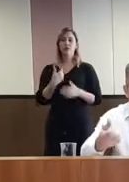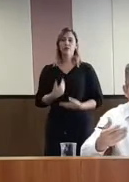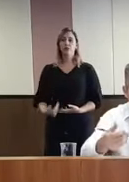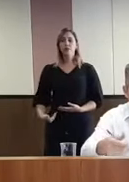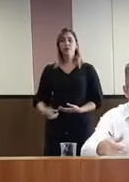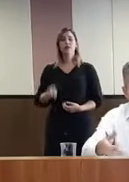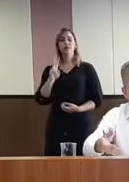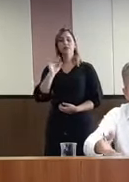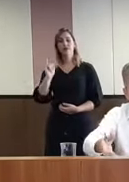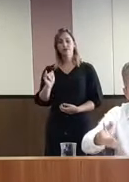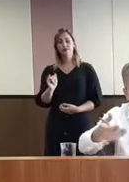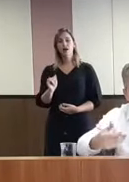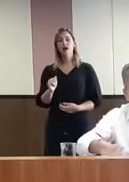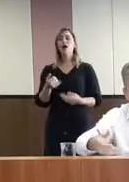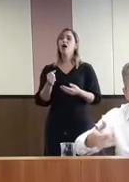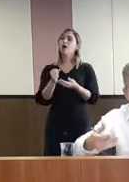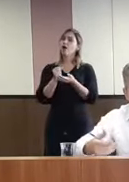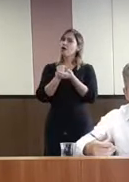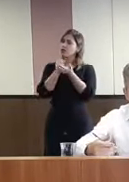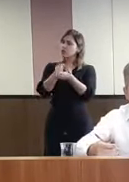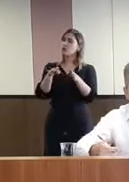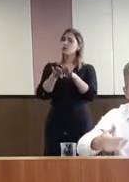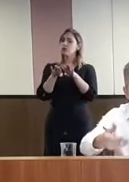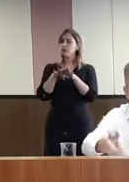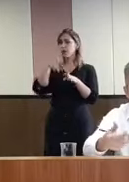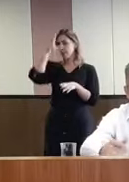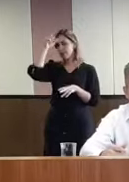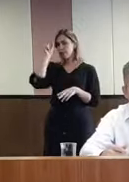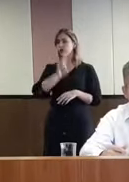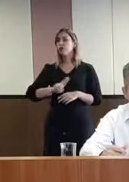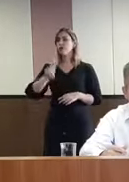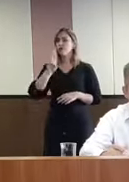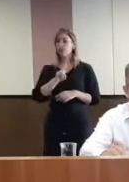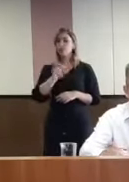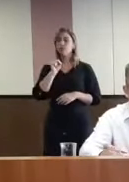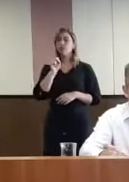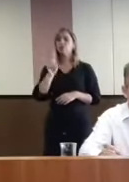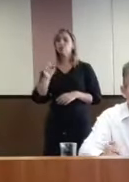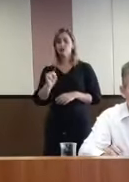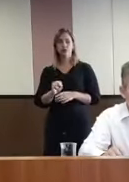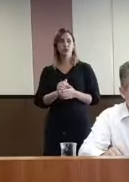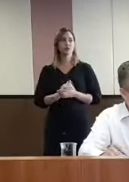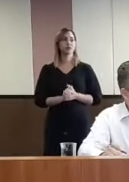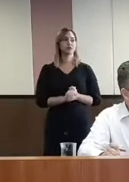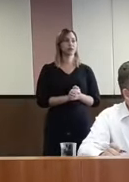e as prefeituras terão condições de atender a população que usa do sistema SUS.